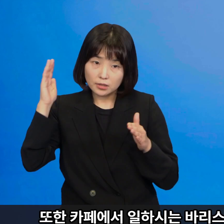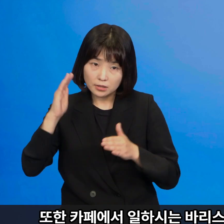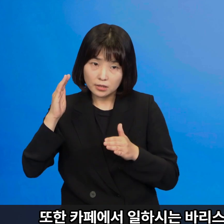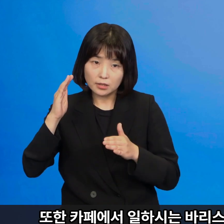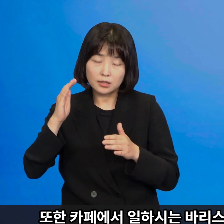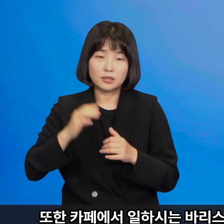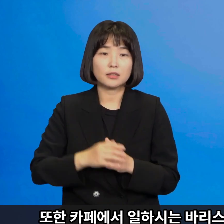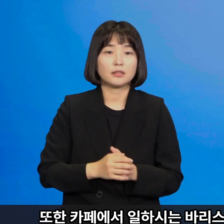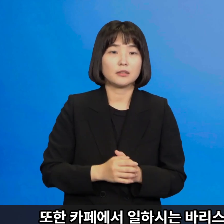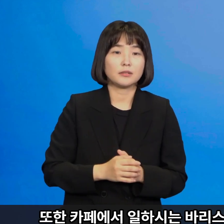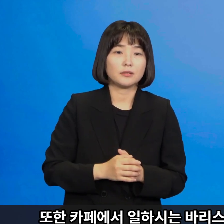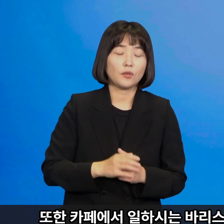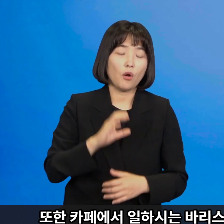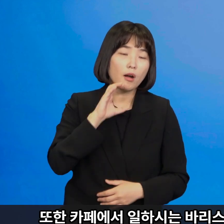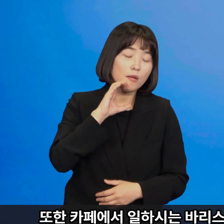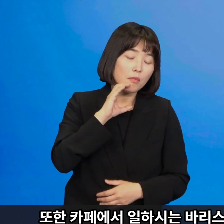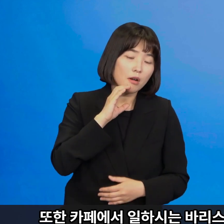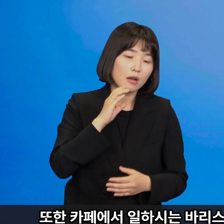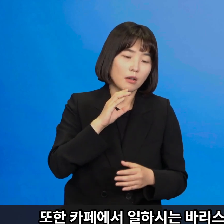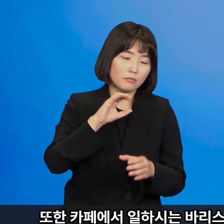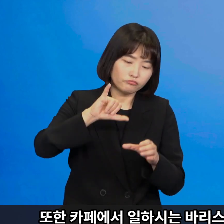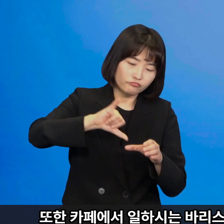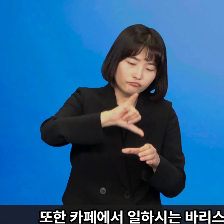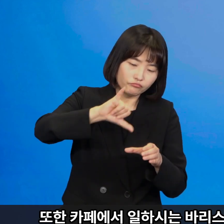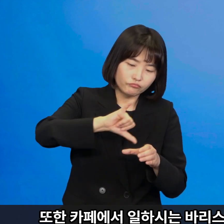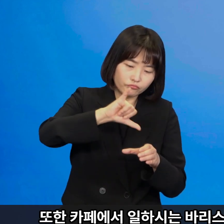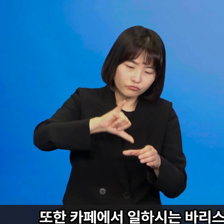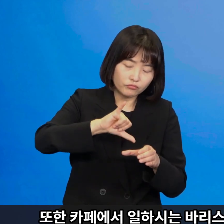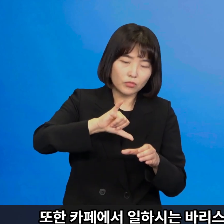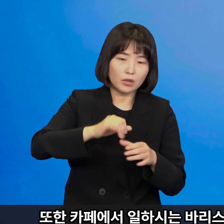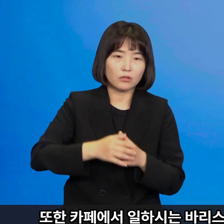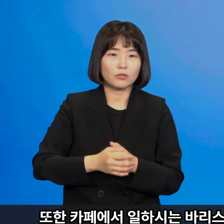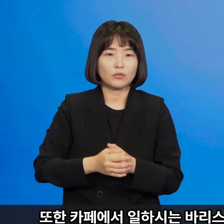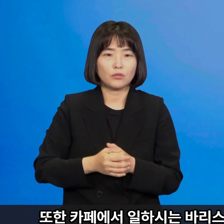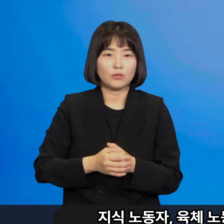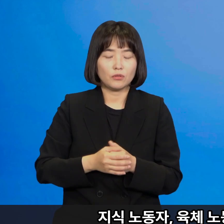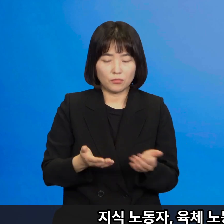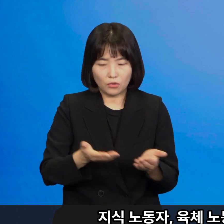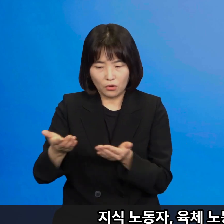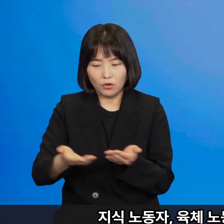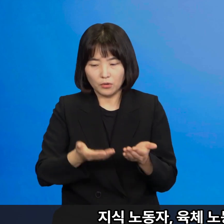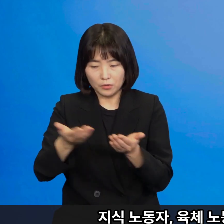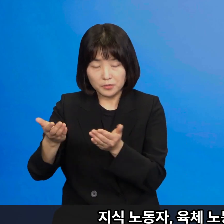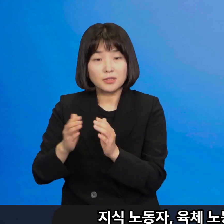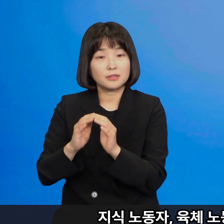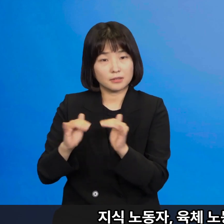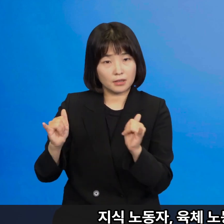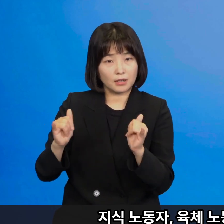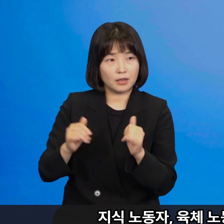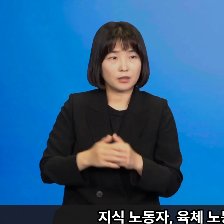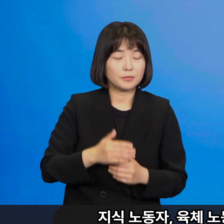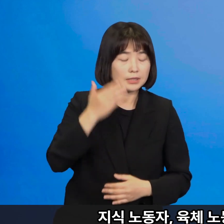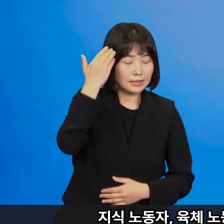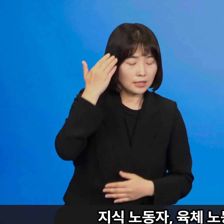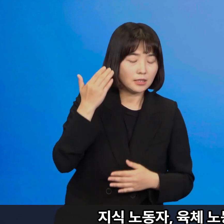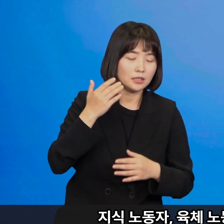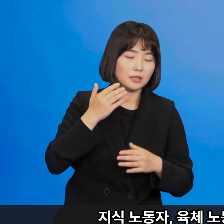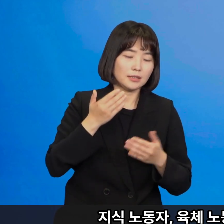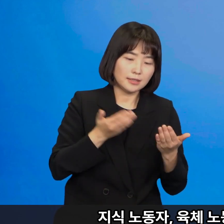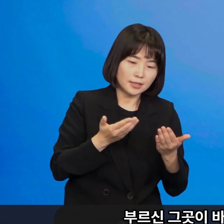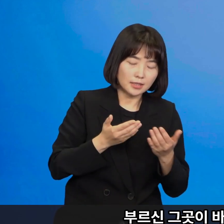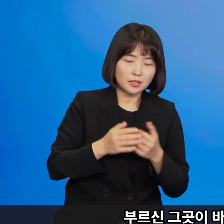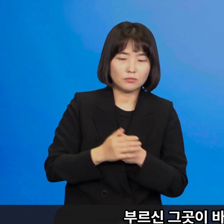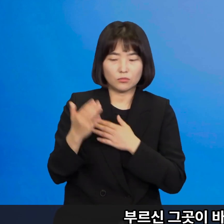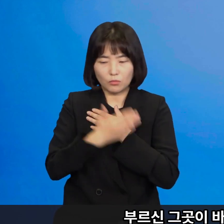마찬가지고 또한 카페에서 일하시는 바리스타나 서빙을 섬기시는 분들이나 뭐 지식 노동자, 육체 노동자 상관없이 모두가